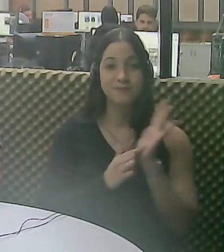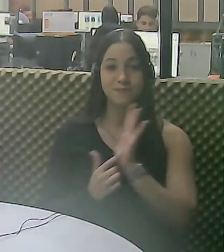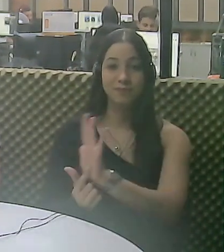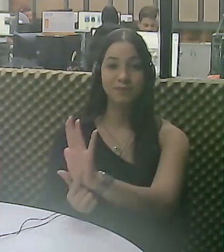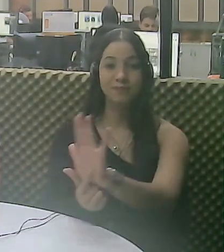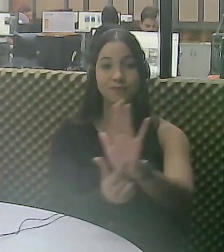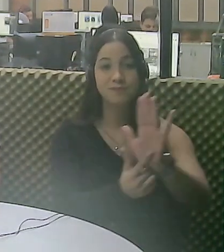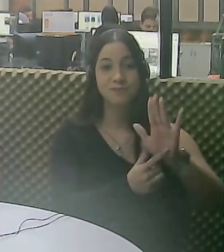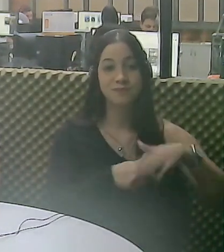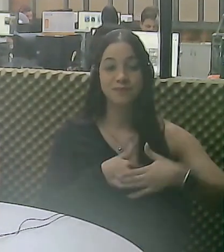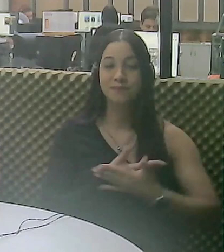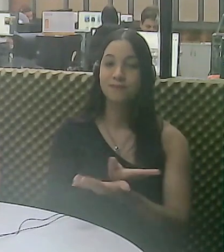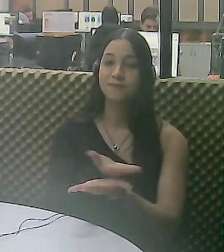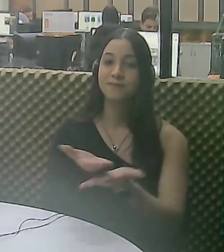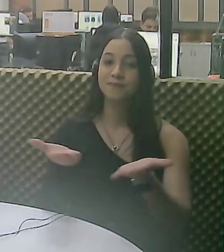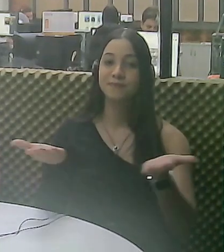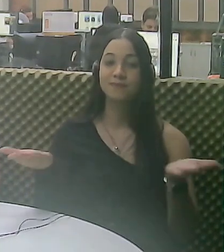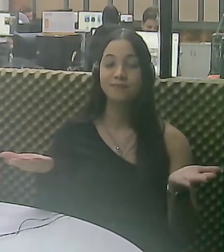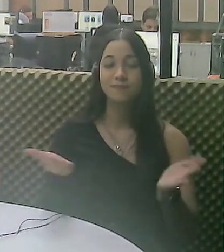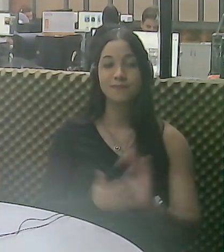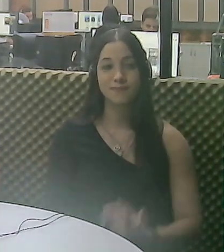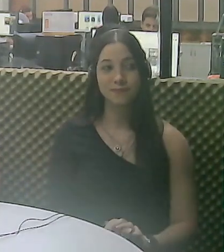Uberlândia no ar pra você.